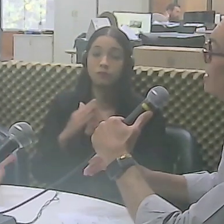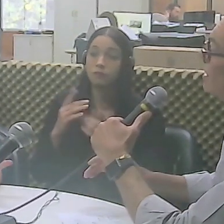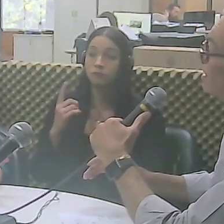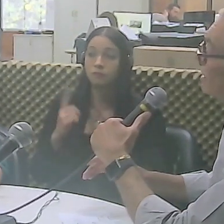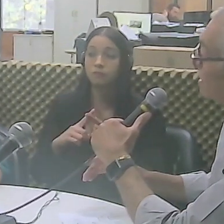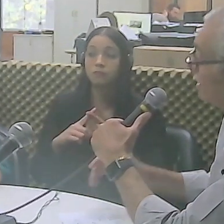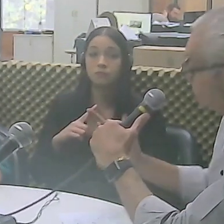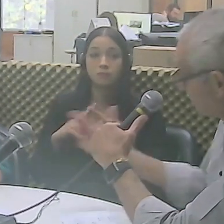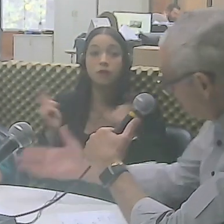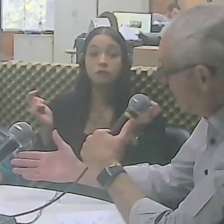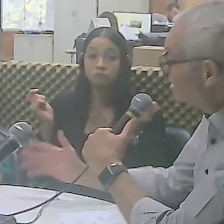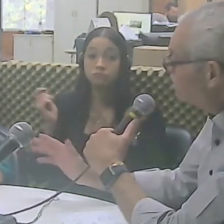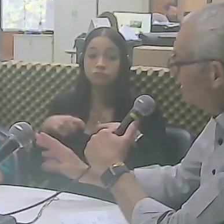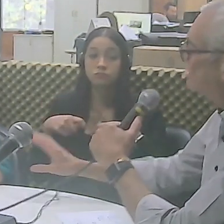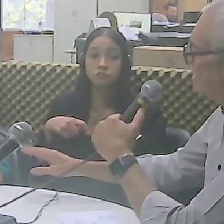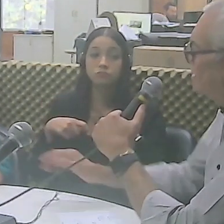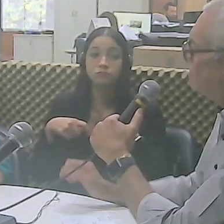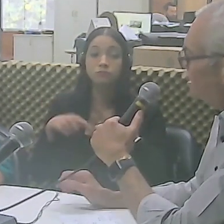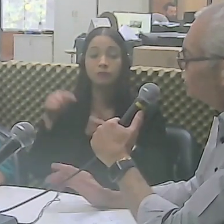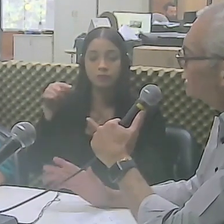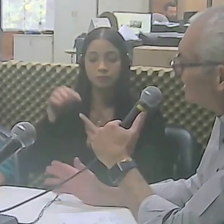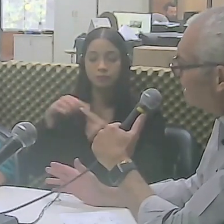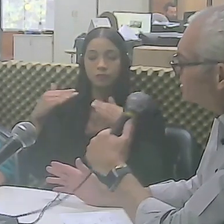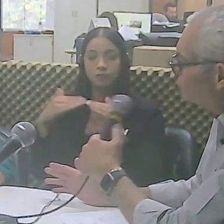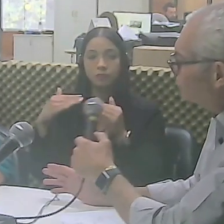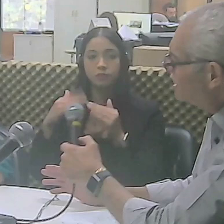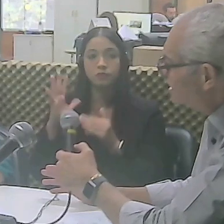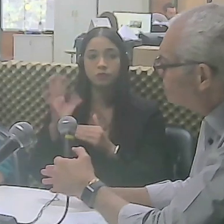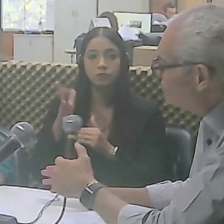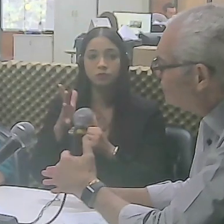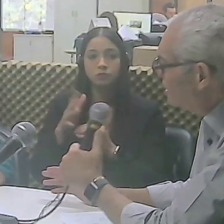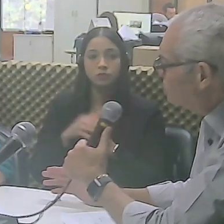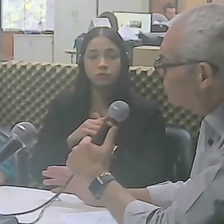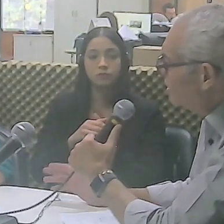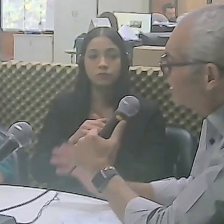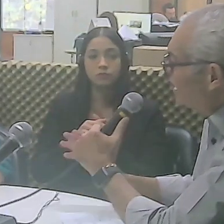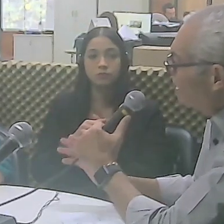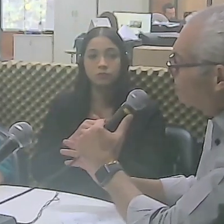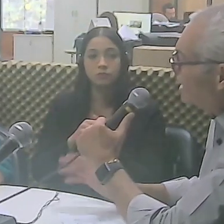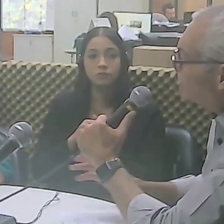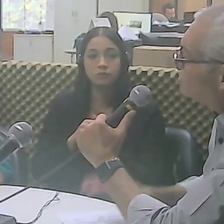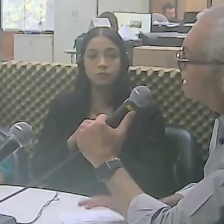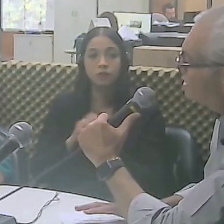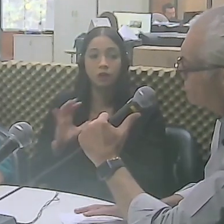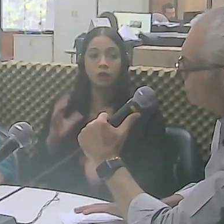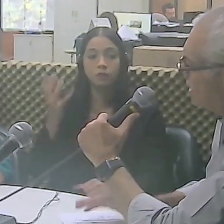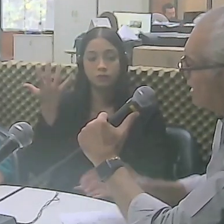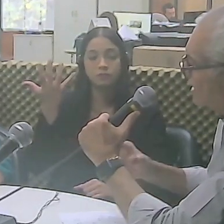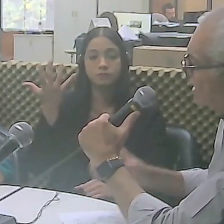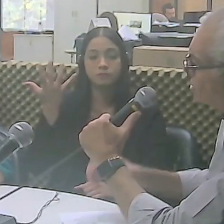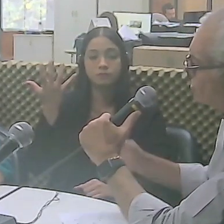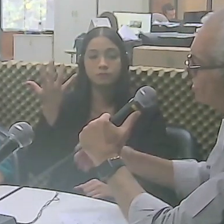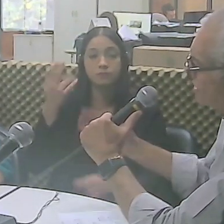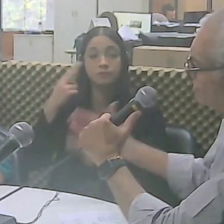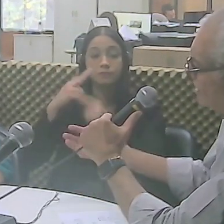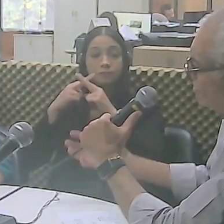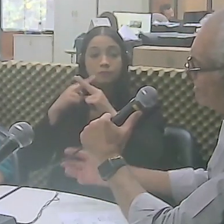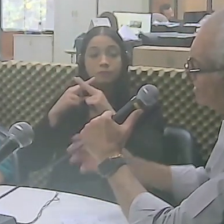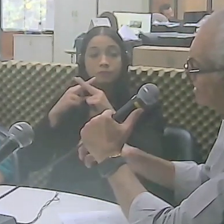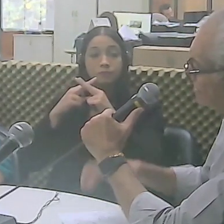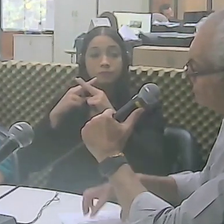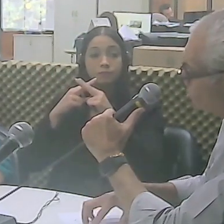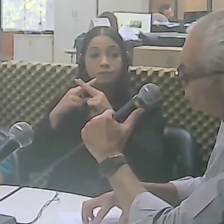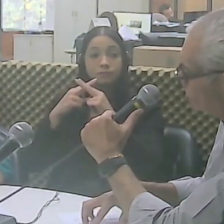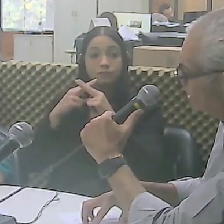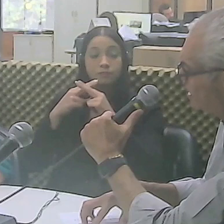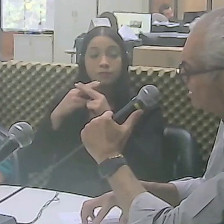tem esse potencial. Exatamente, já tem esse potencial definido. O que acontece agora? A Caixa Econômica Federal vai